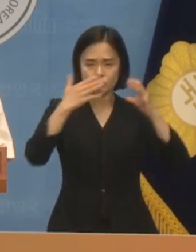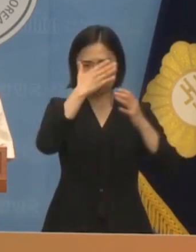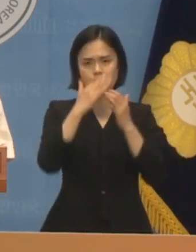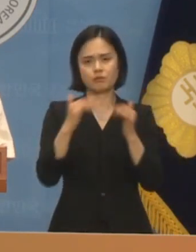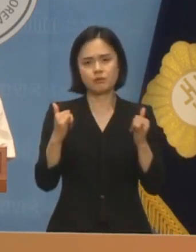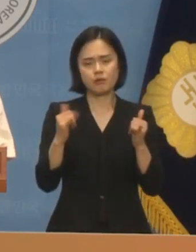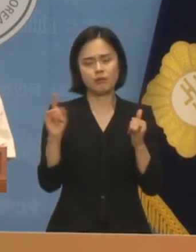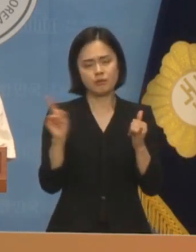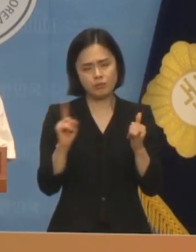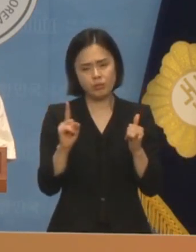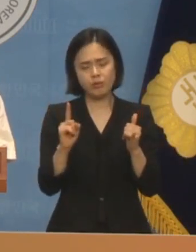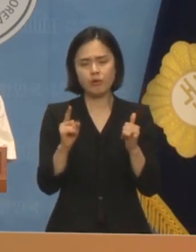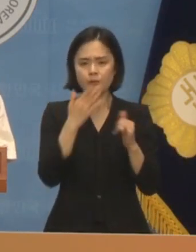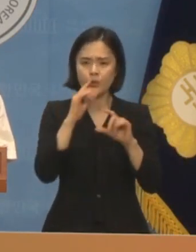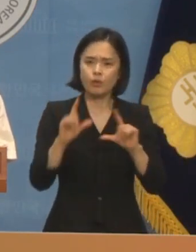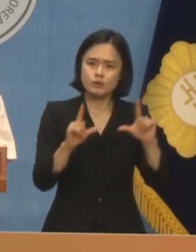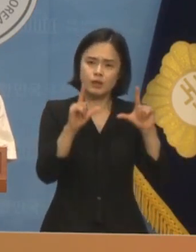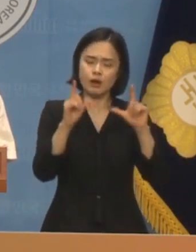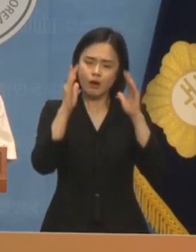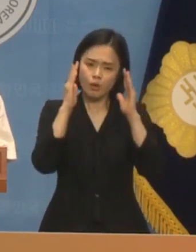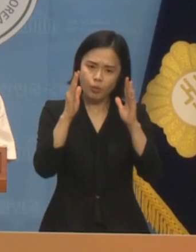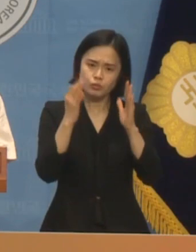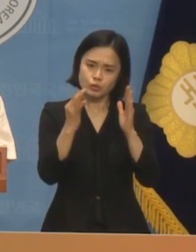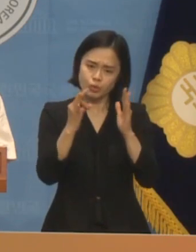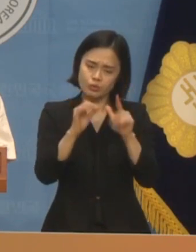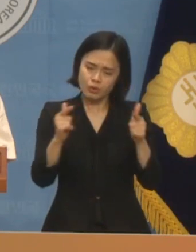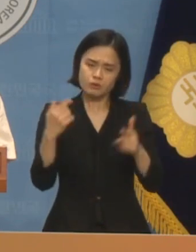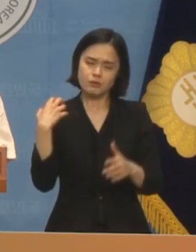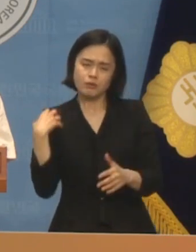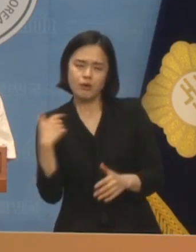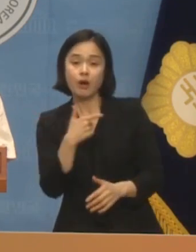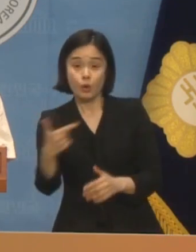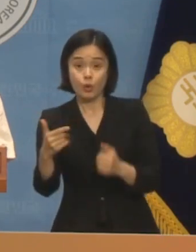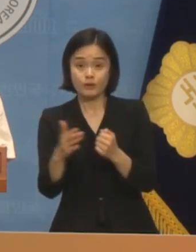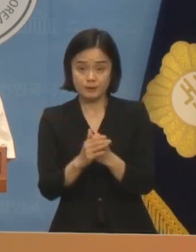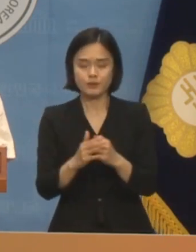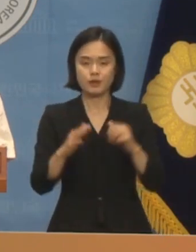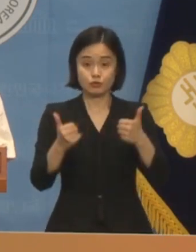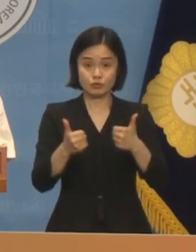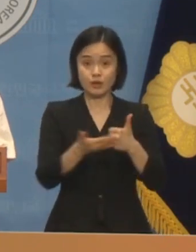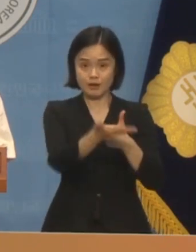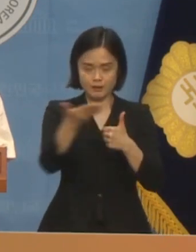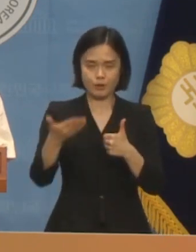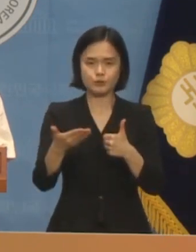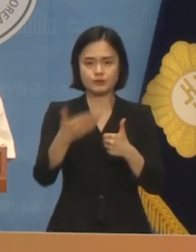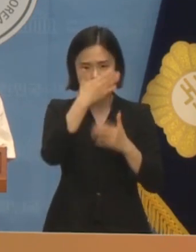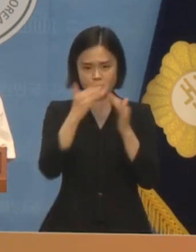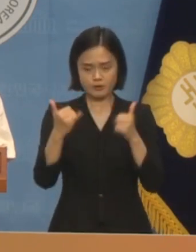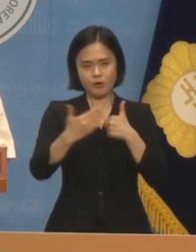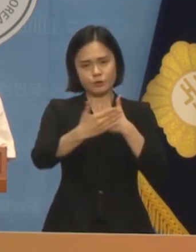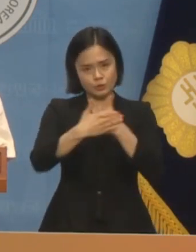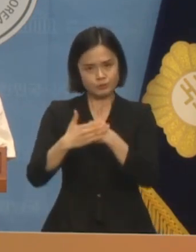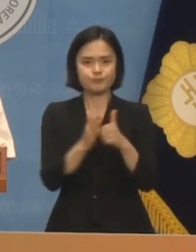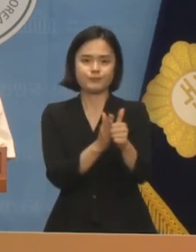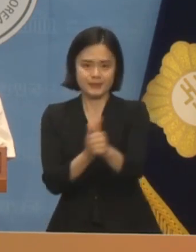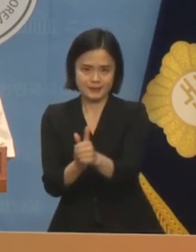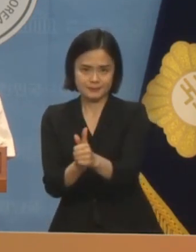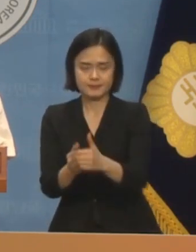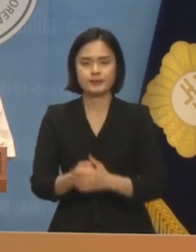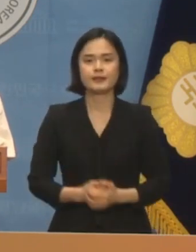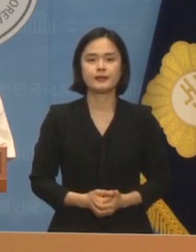현실입니다. 대한민국이 이런 청년들의 든든한 뒷배가 되어 주십시오. 무이자 등록금 대출에서 더